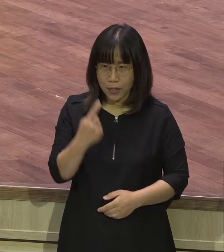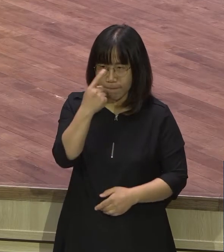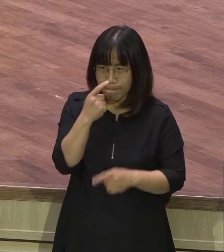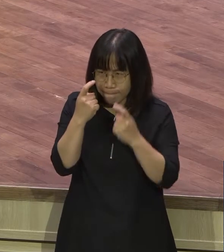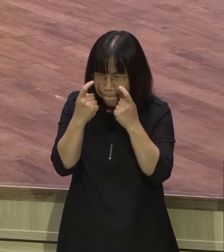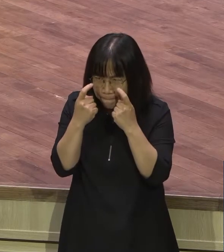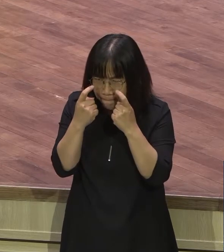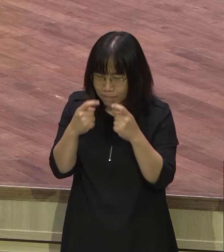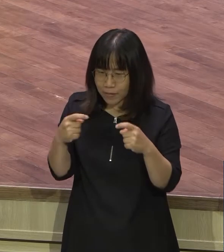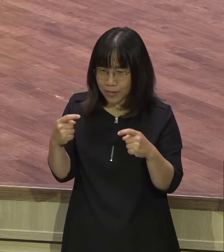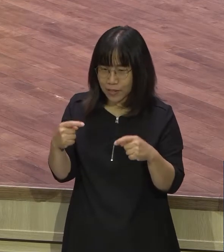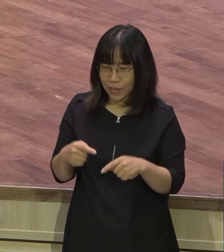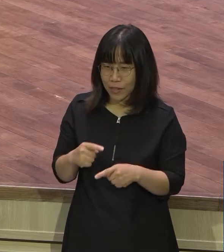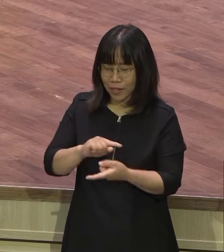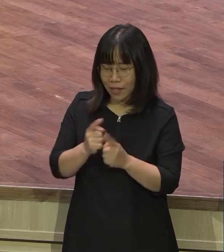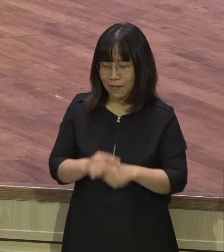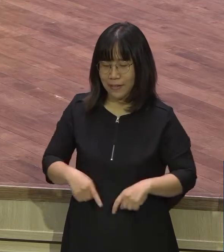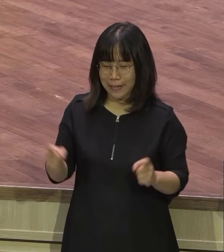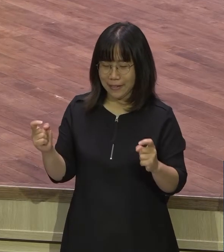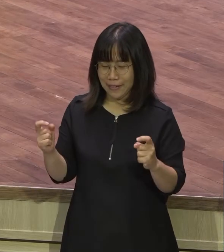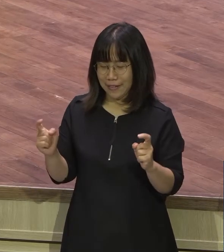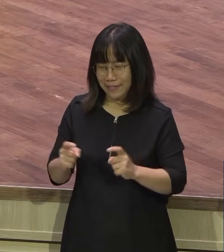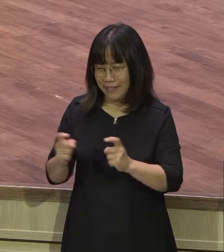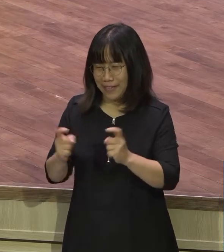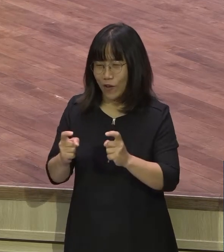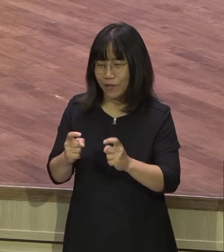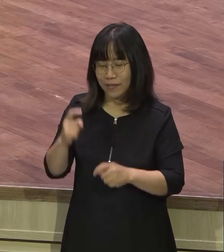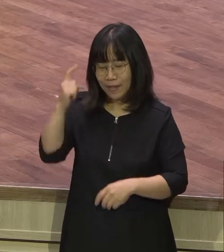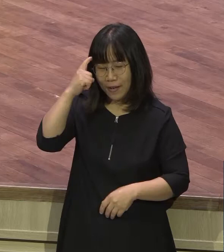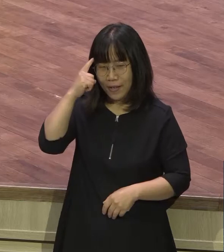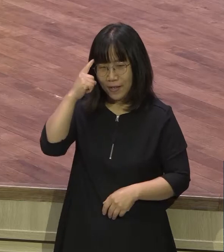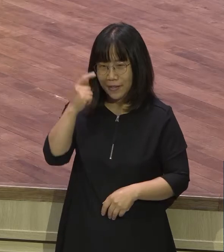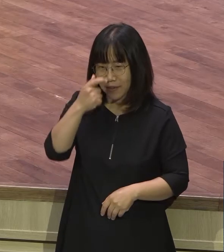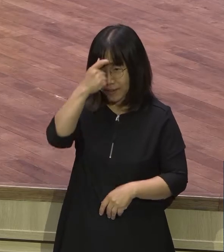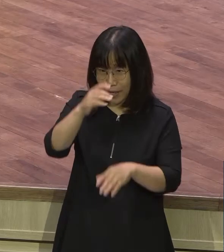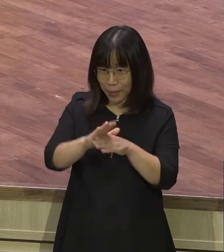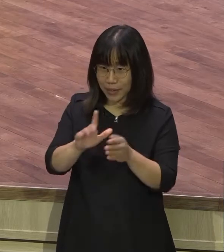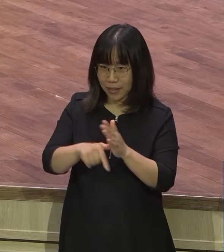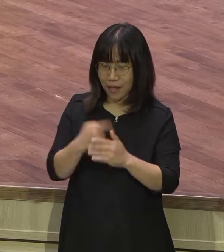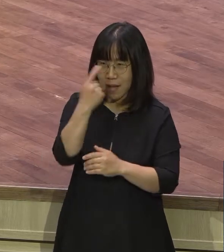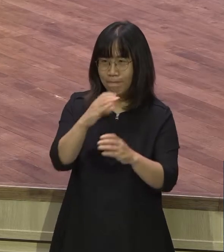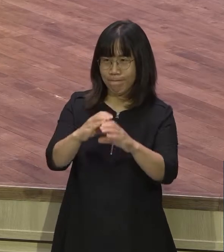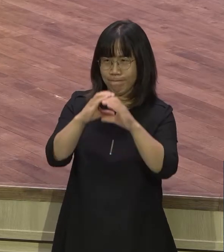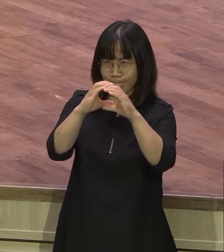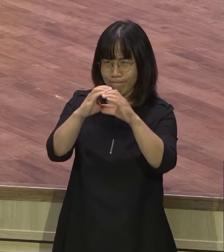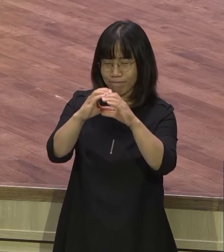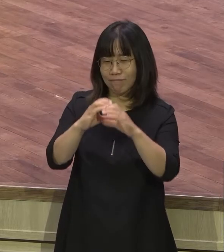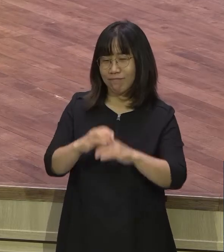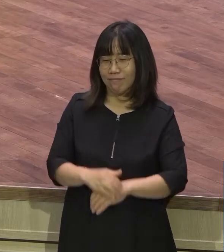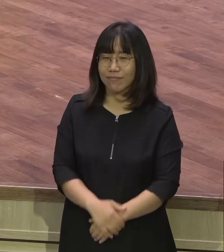죽일 거야 하면서 예배 시간에도 막 같이 싸울 거 저 거